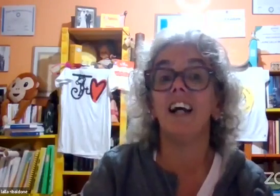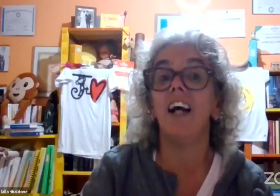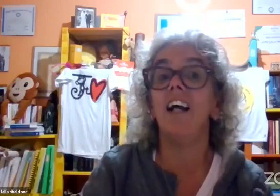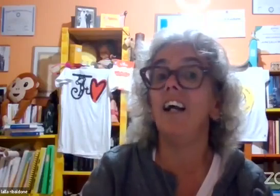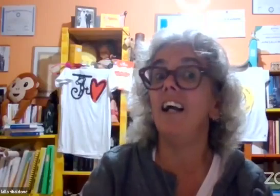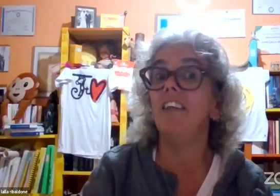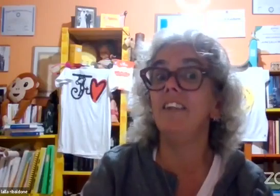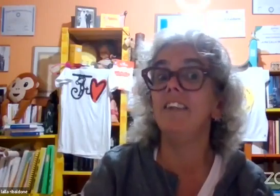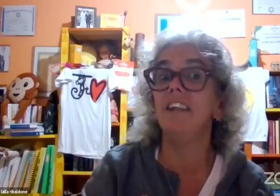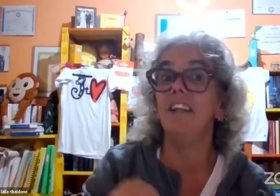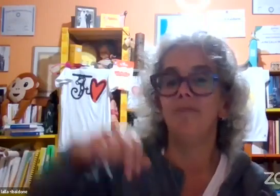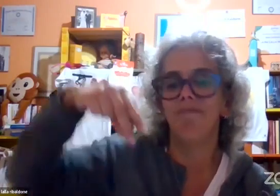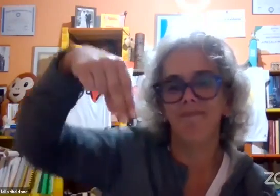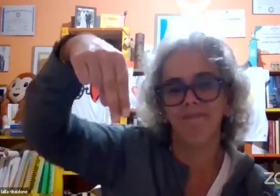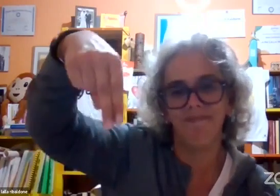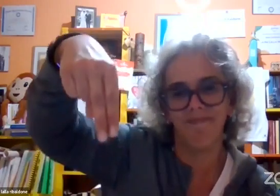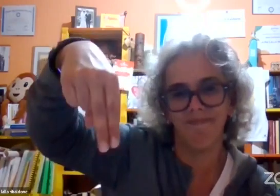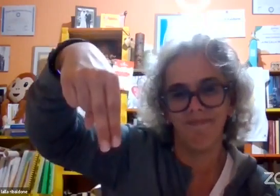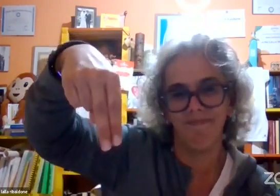Lettera N.